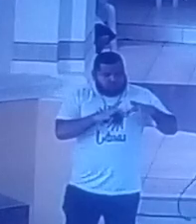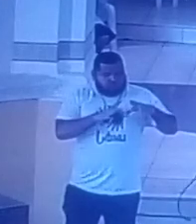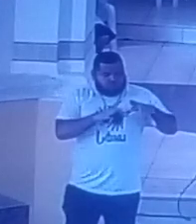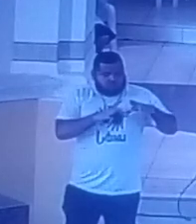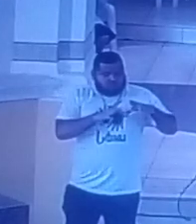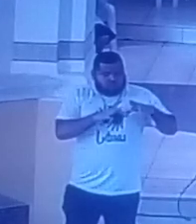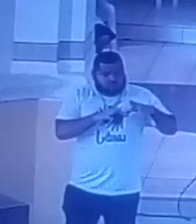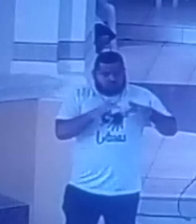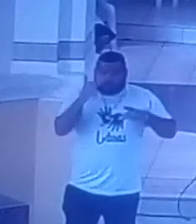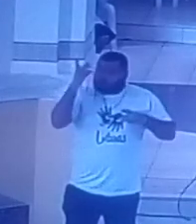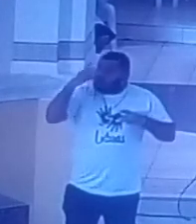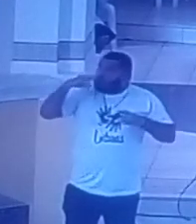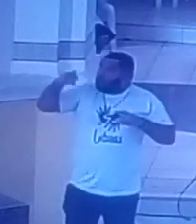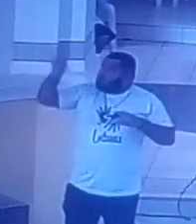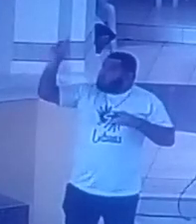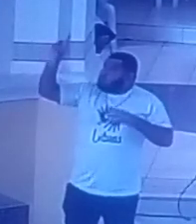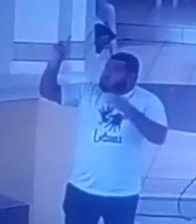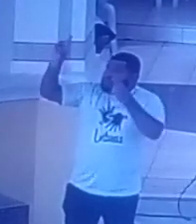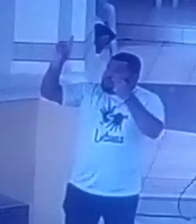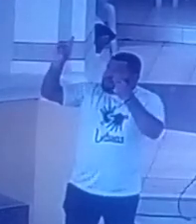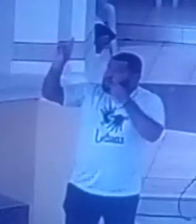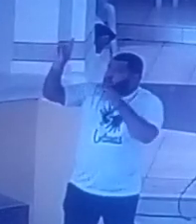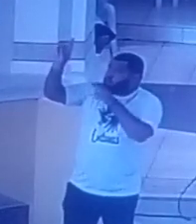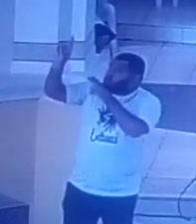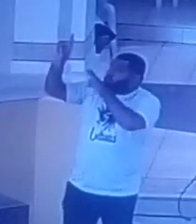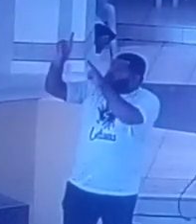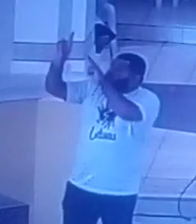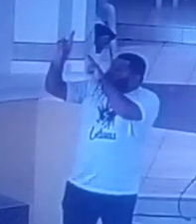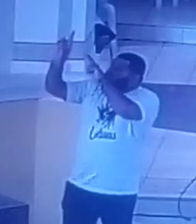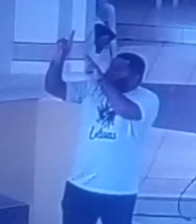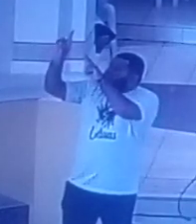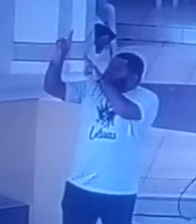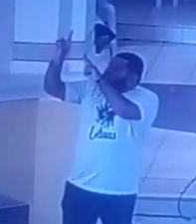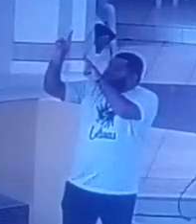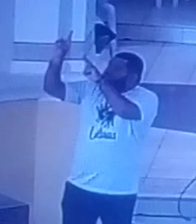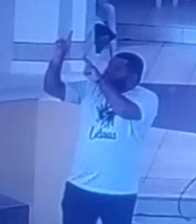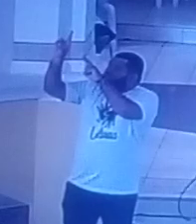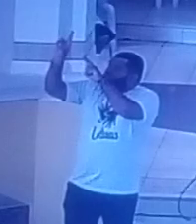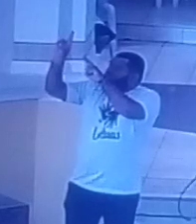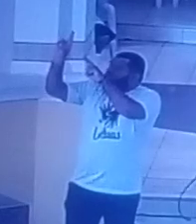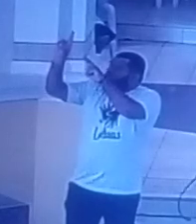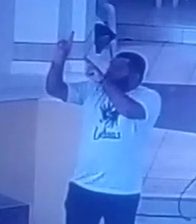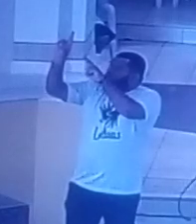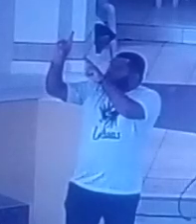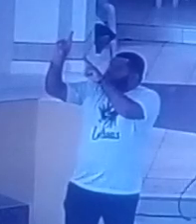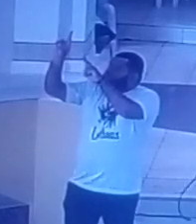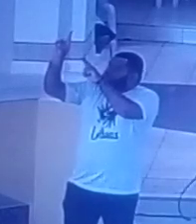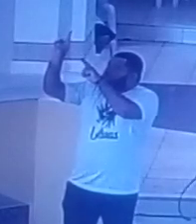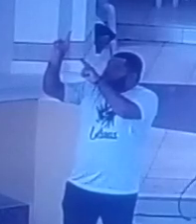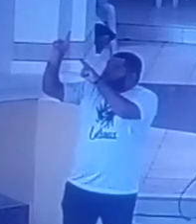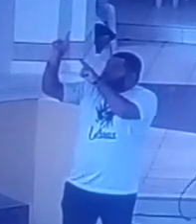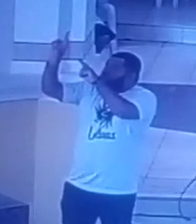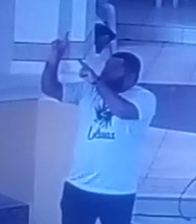piedade os nossos olhos estão fitos do